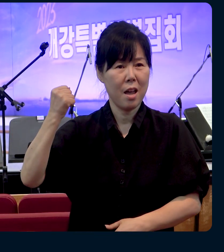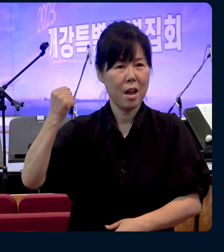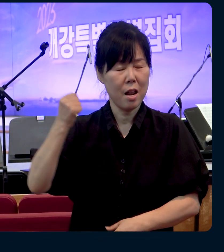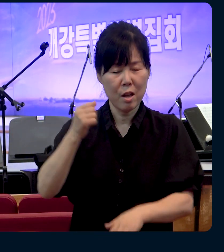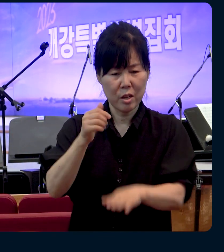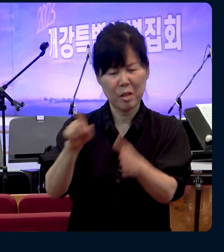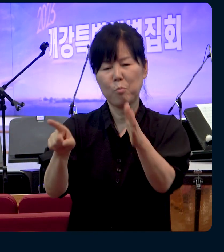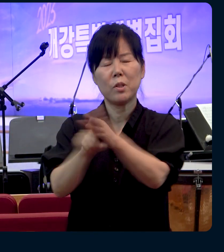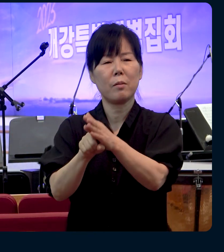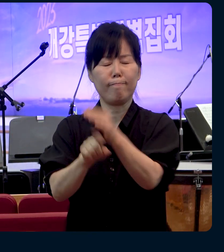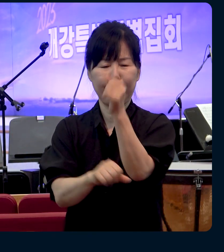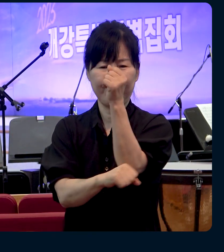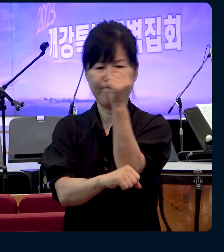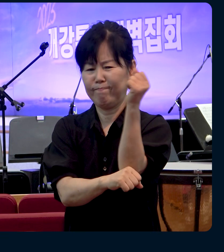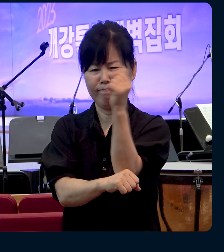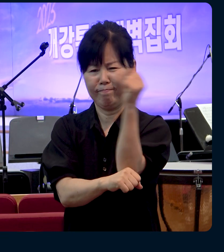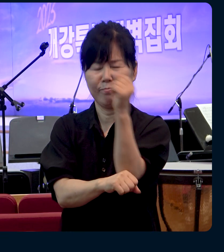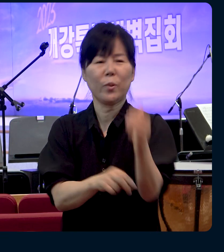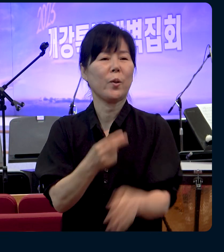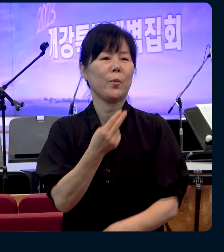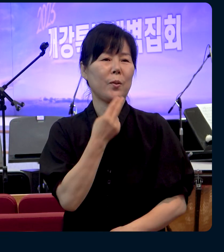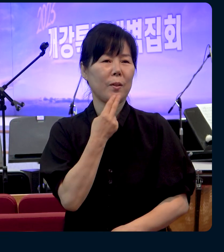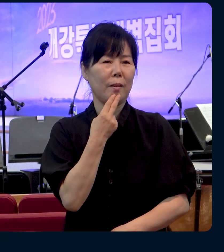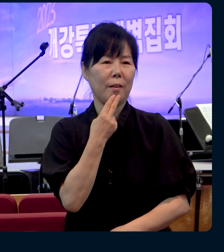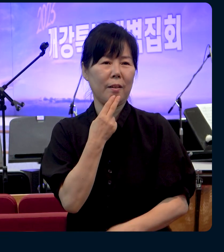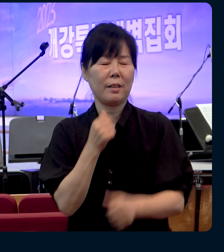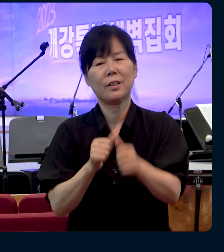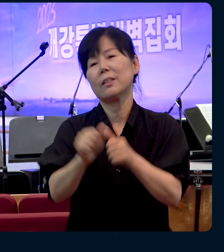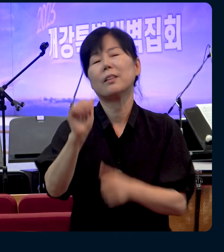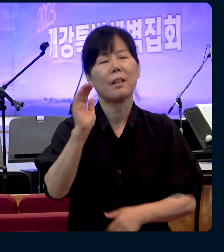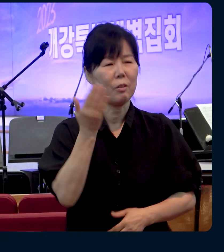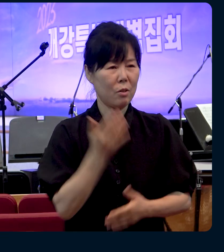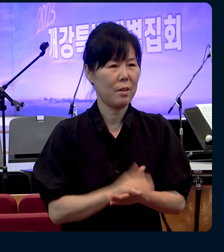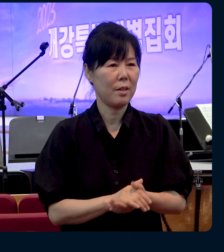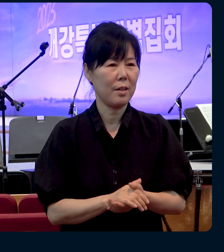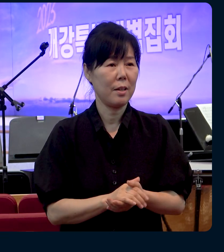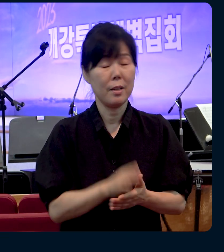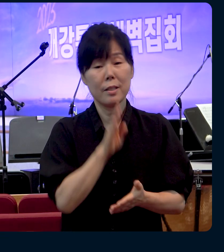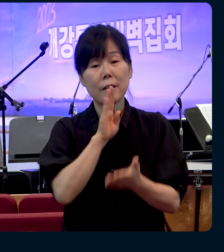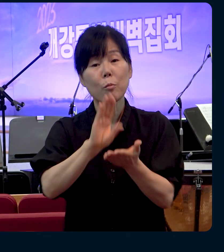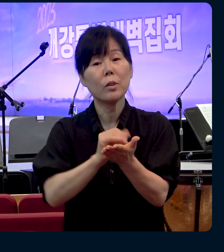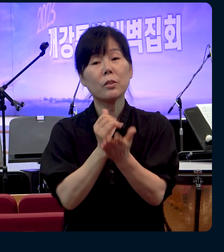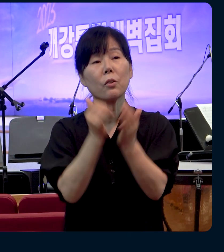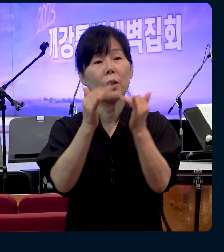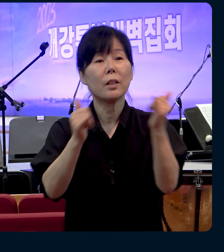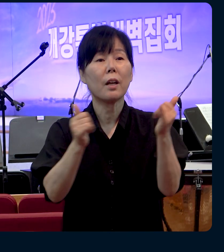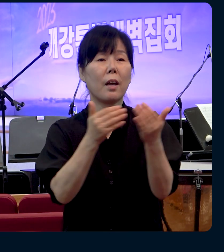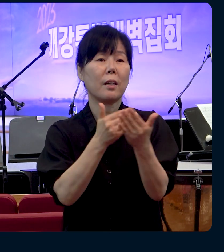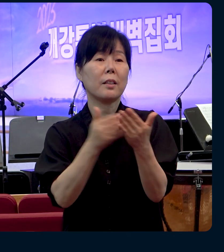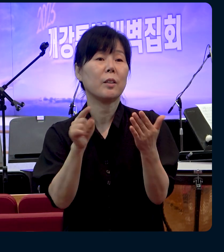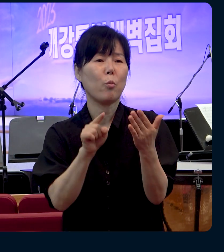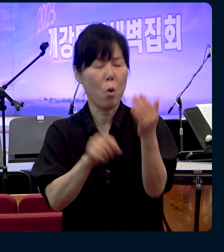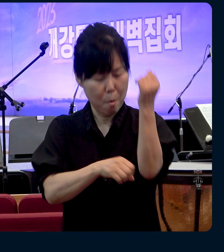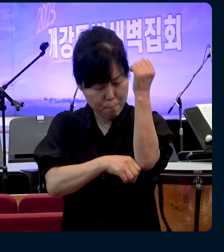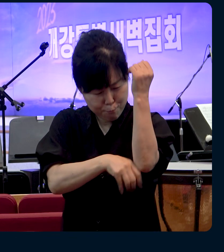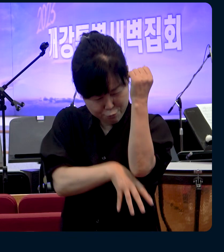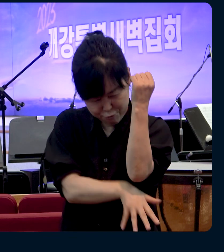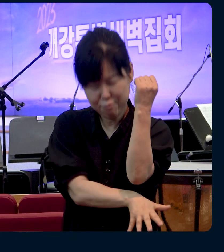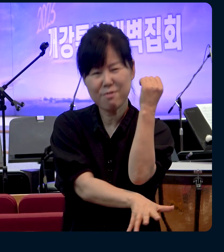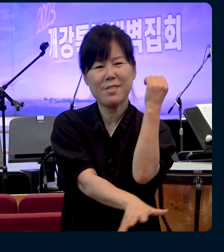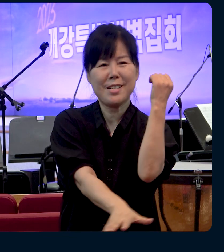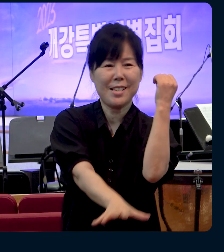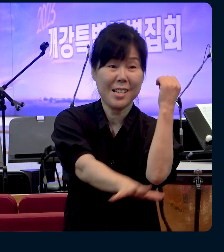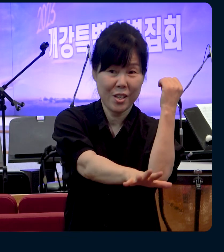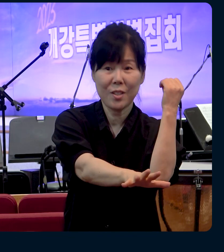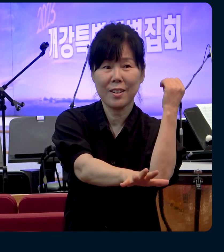그 속에서 흔들리지 않고 이겨낸다는 거예요. 참된 그리스도인에 대한 스케치의 첫 부분은요, 뿌리가